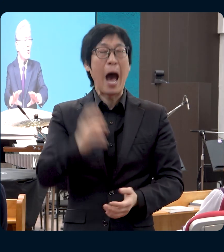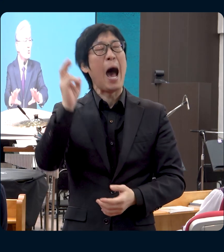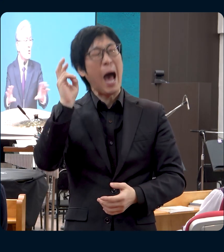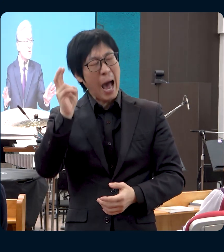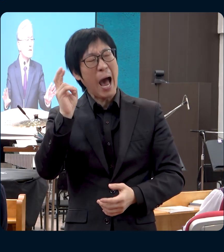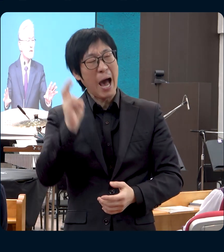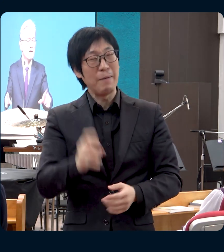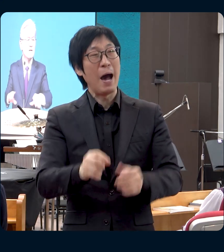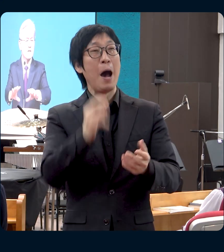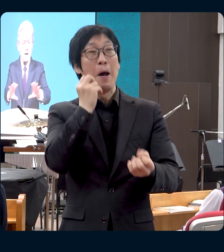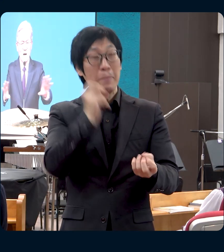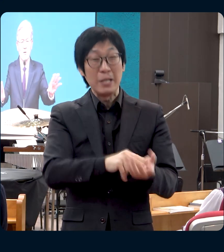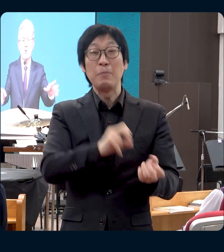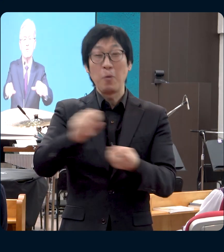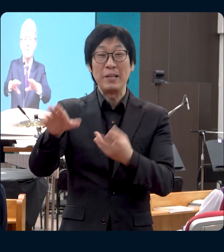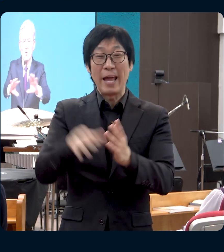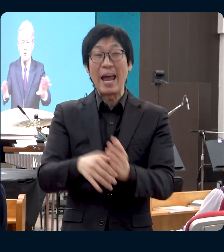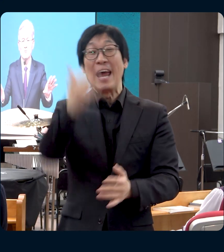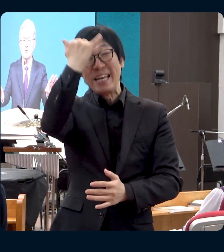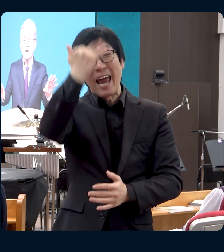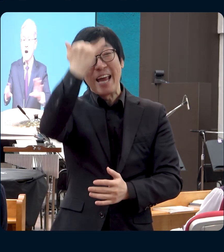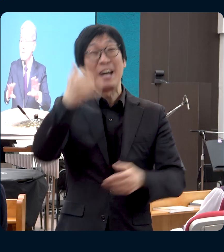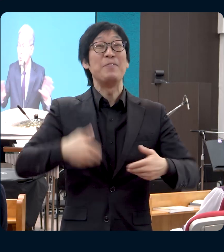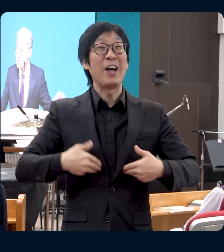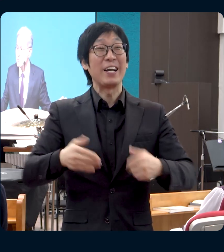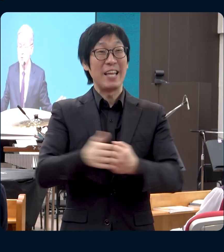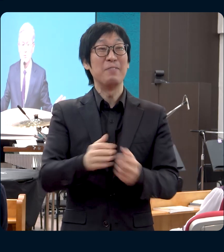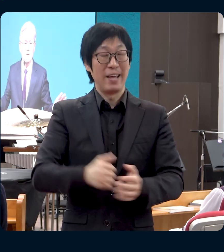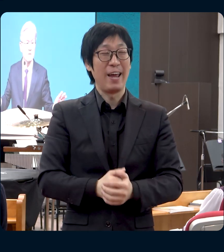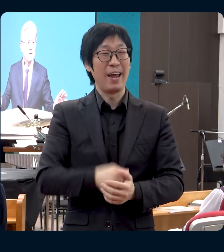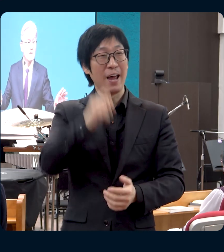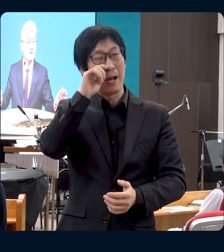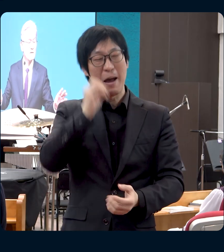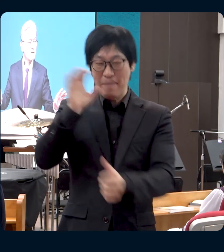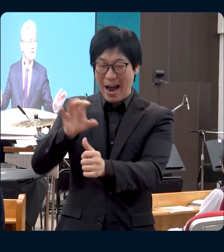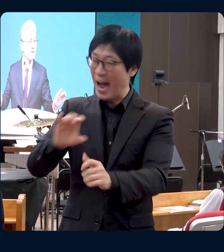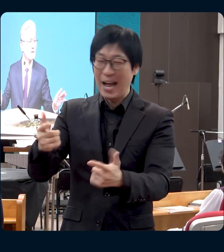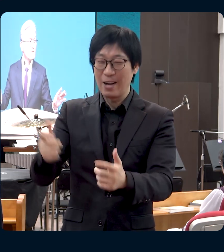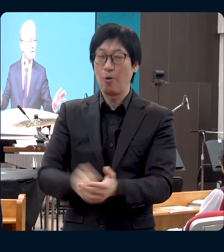그야말로 영혼도 없이 그냥 사랑하고 보고 싶은, 안 보고 싶으면서도 말이죠,